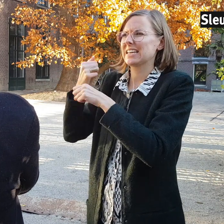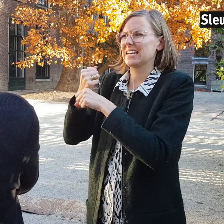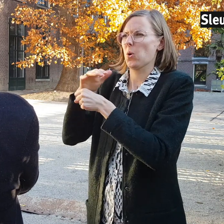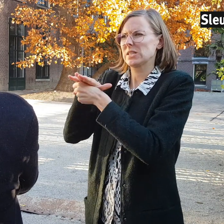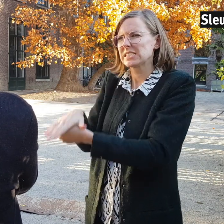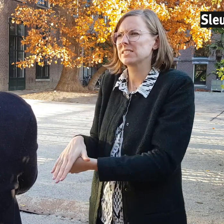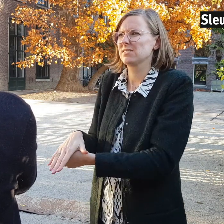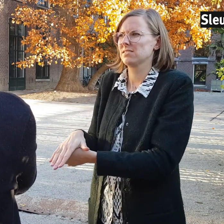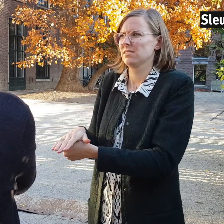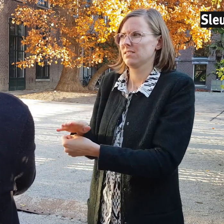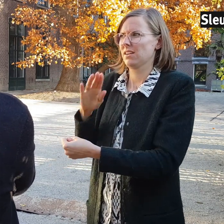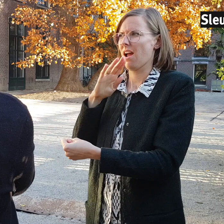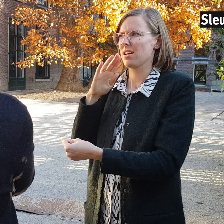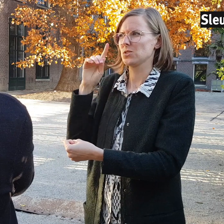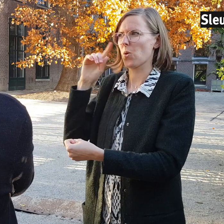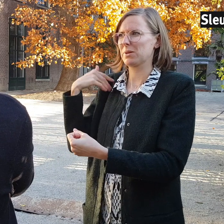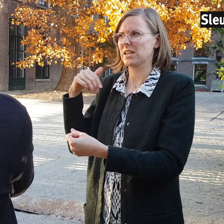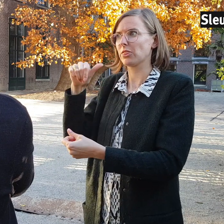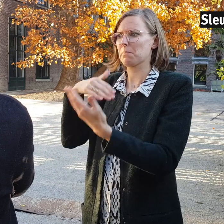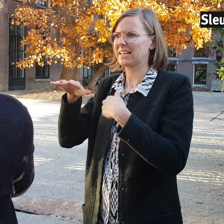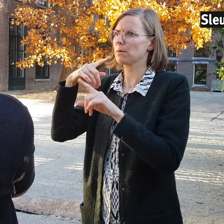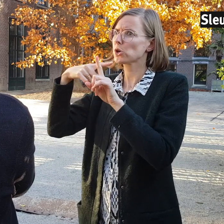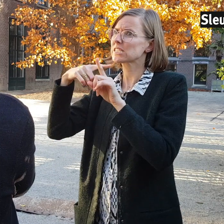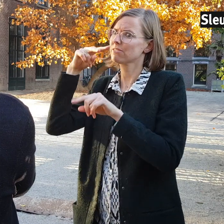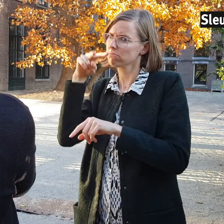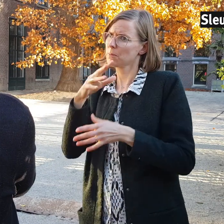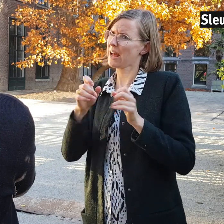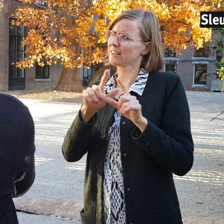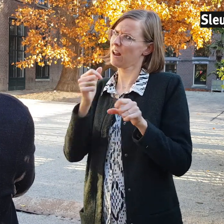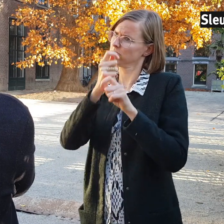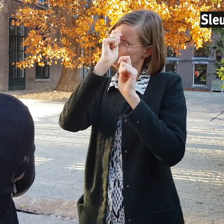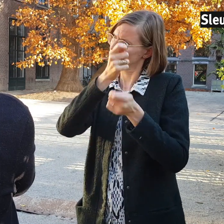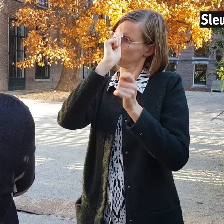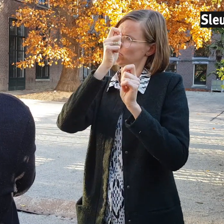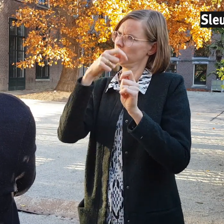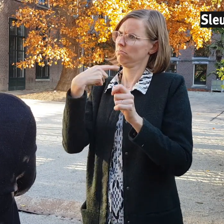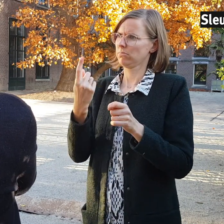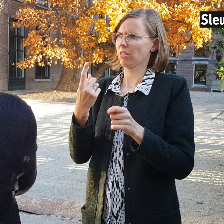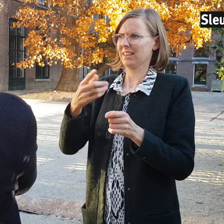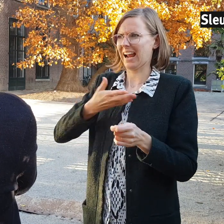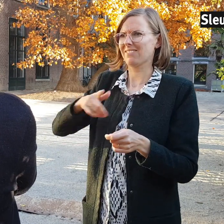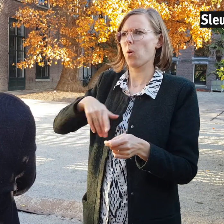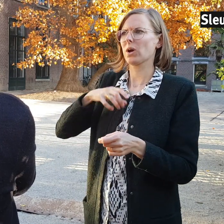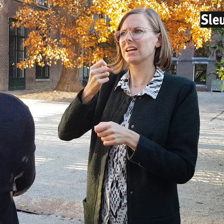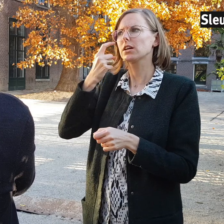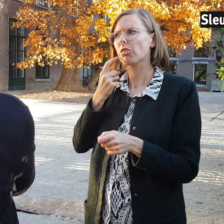gebruikten. Dus die onderdrukking, die discriminatie die er geweest is, een